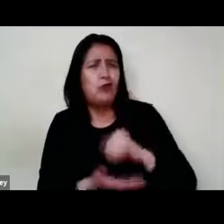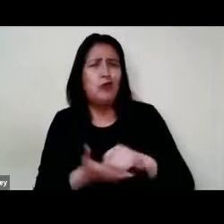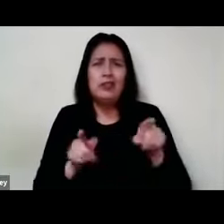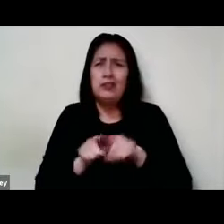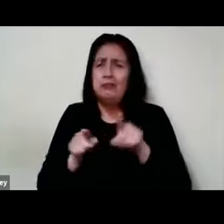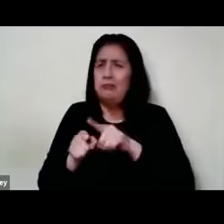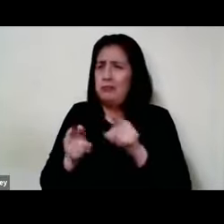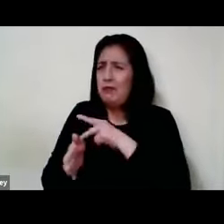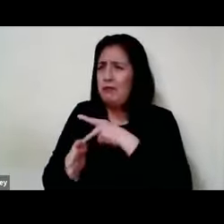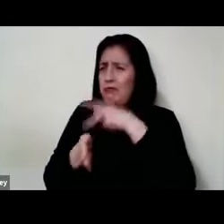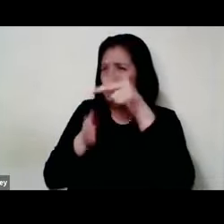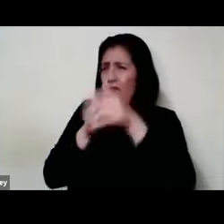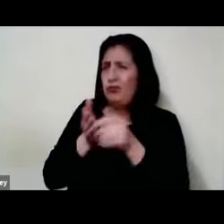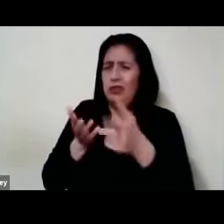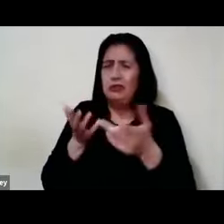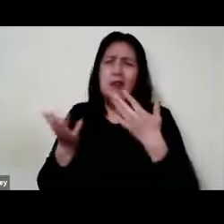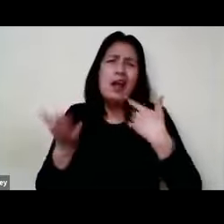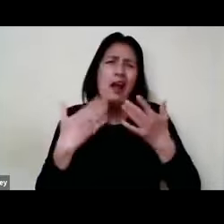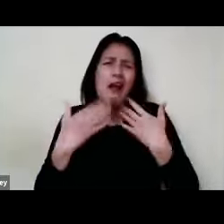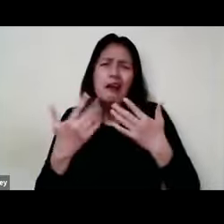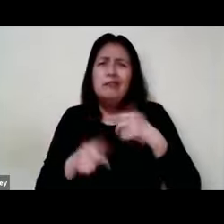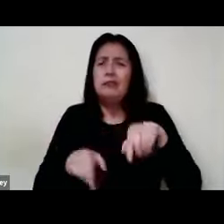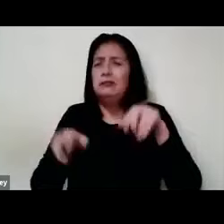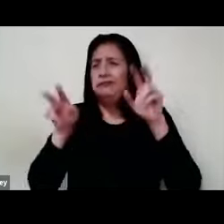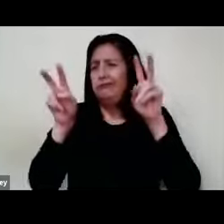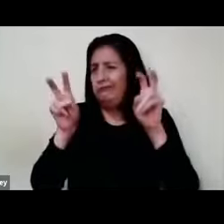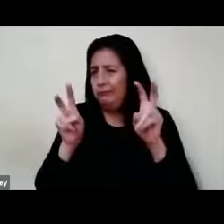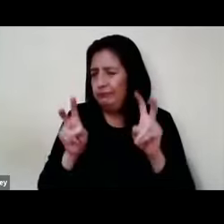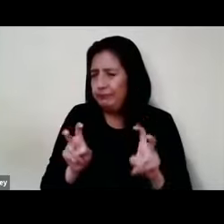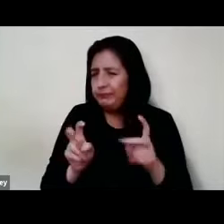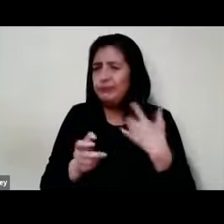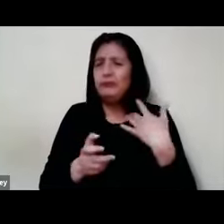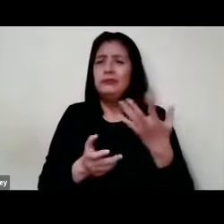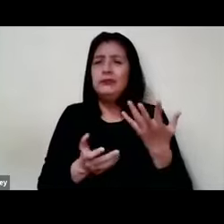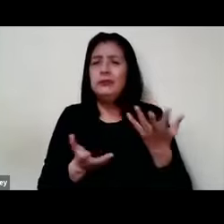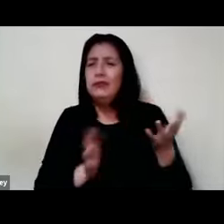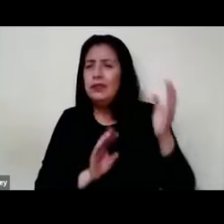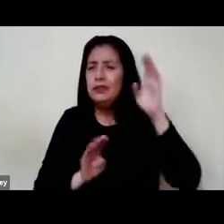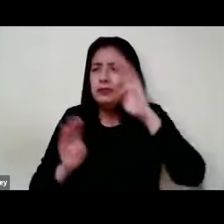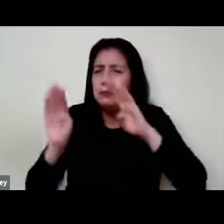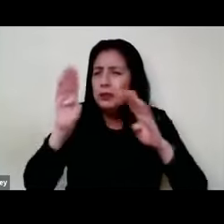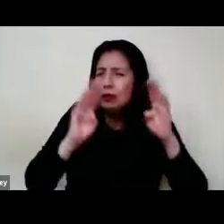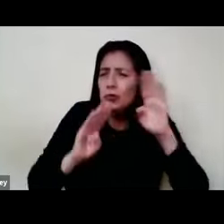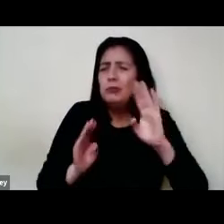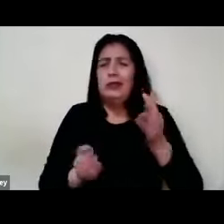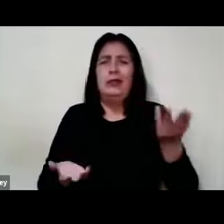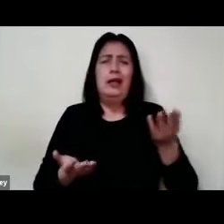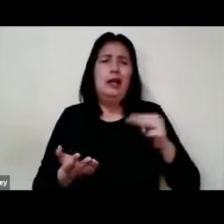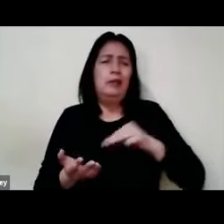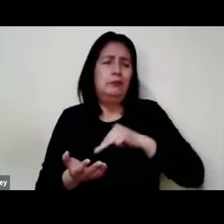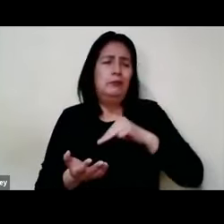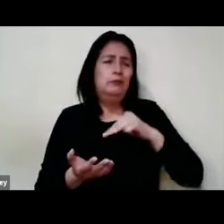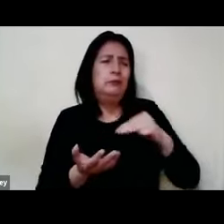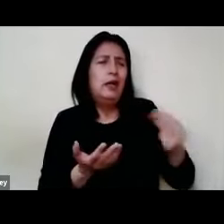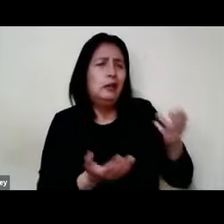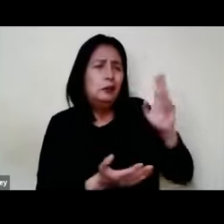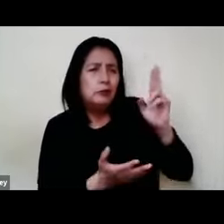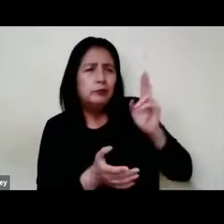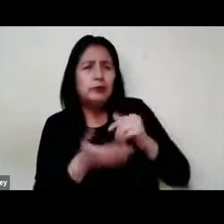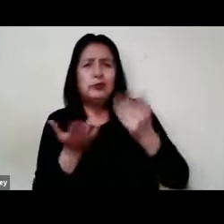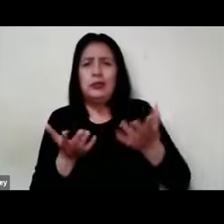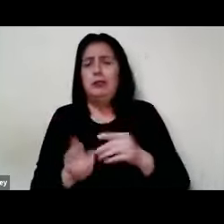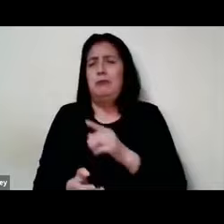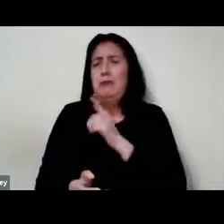para conversar sobre aquellos temas que más preocupan al magisterio peruano, a los padres de familia, a